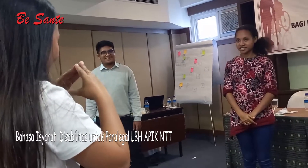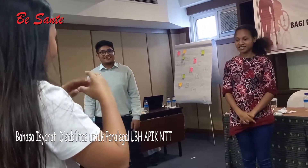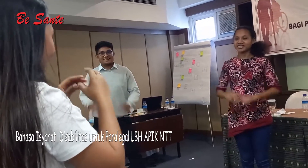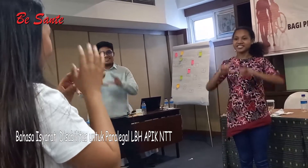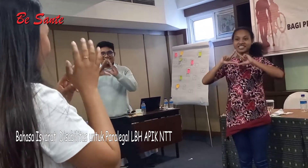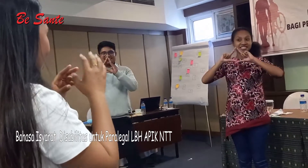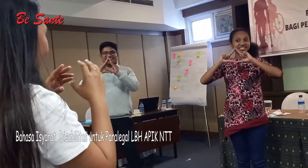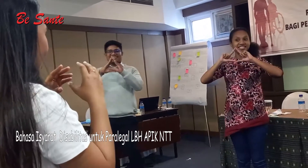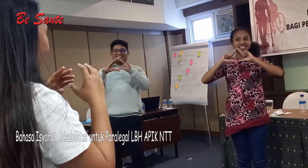Itu overdosis.